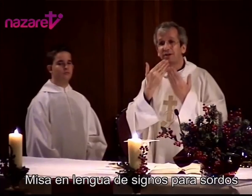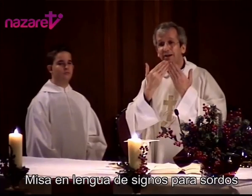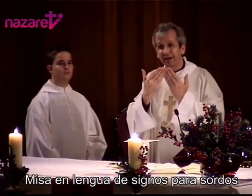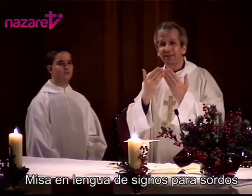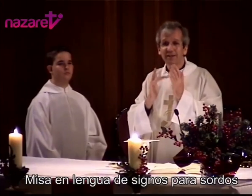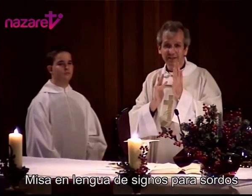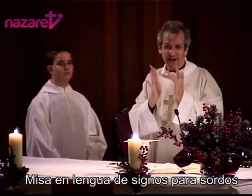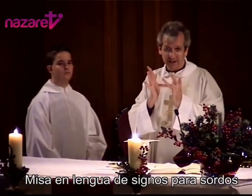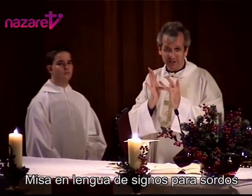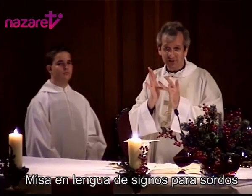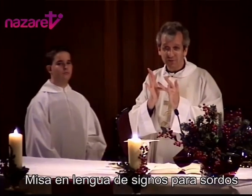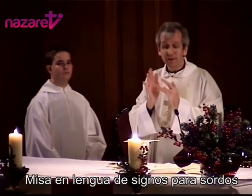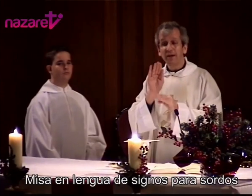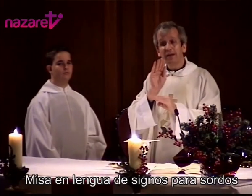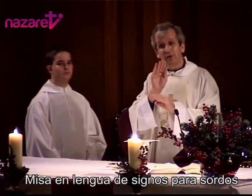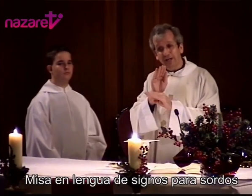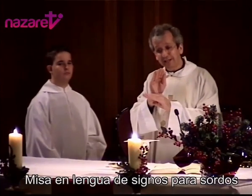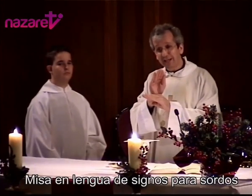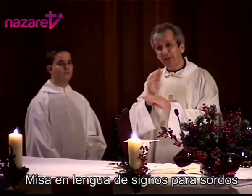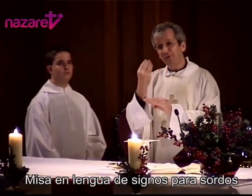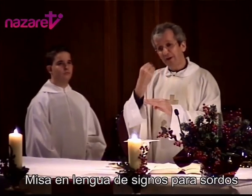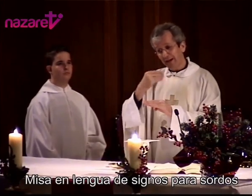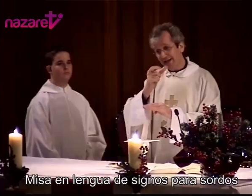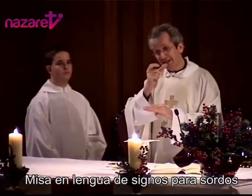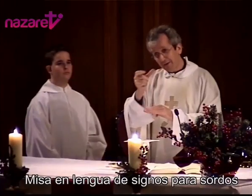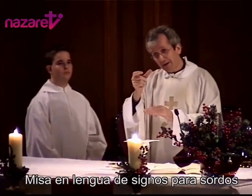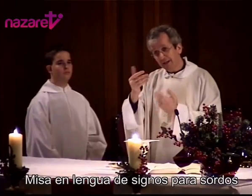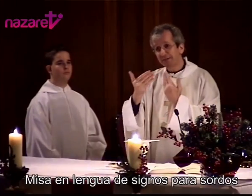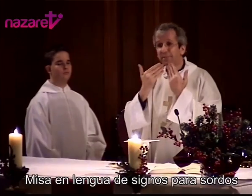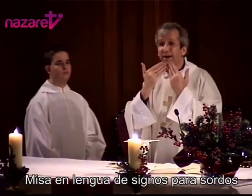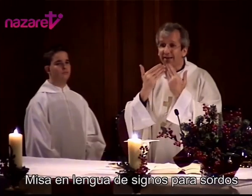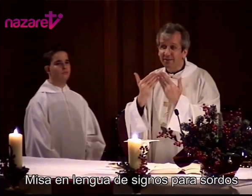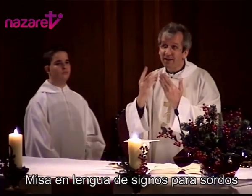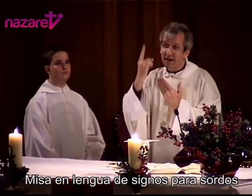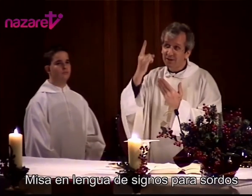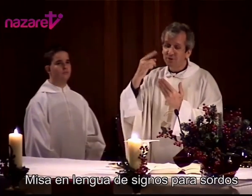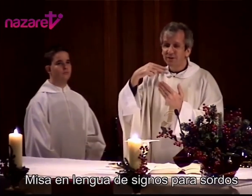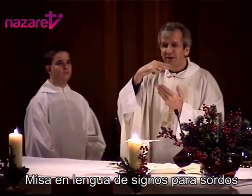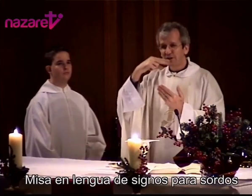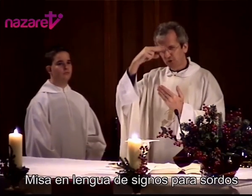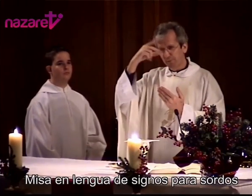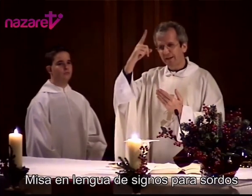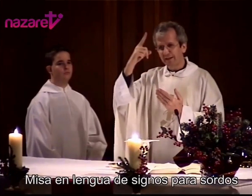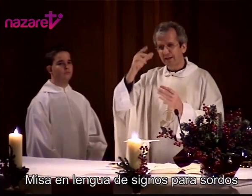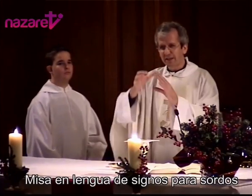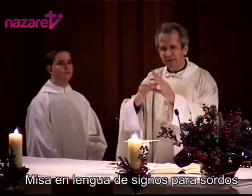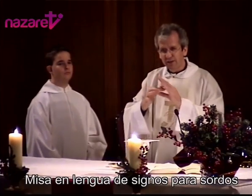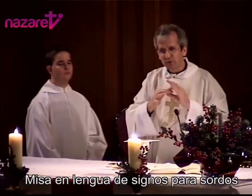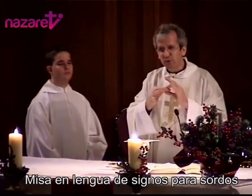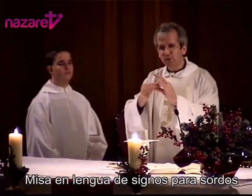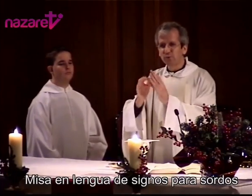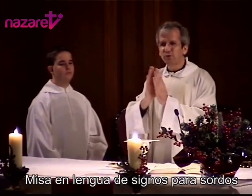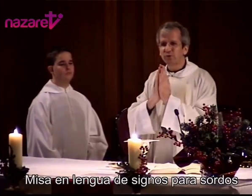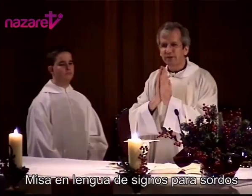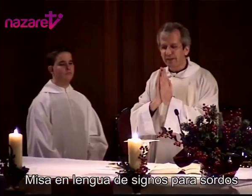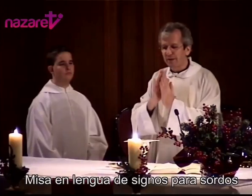Dios, gracias a Cristo, que nos ha enseñado esas palabras para agradecer a Dios su paternidad.